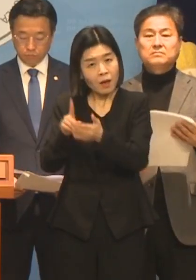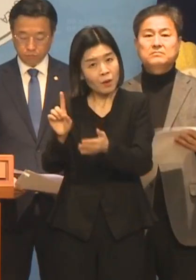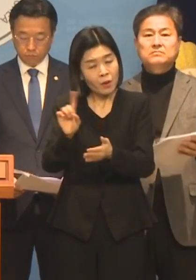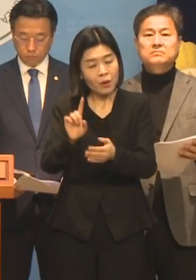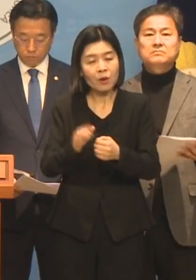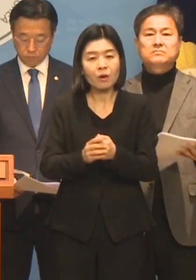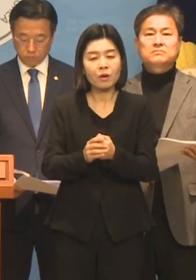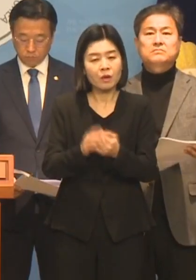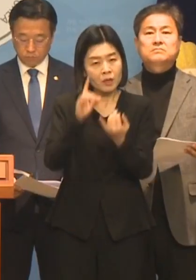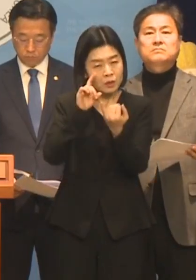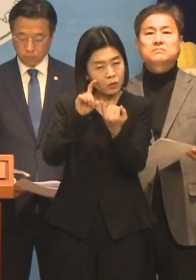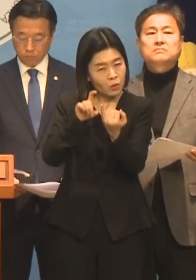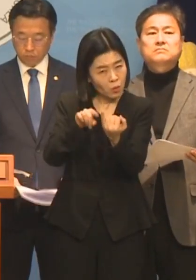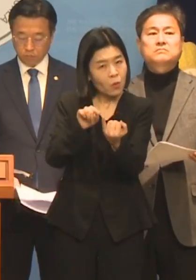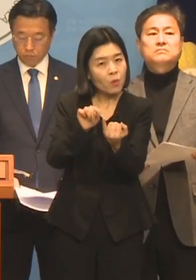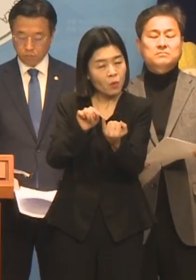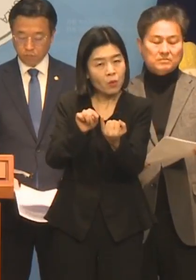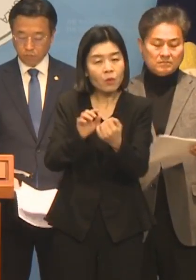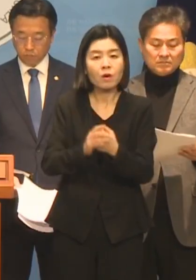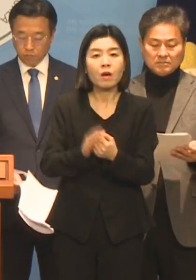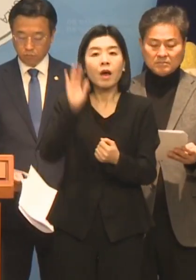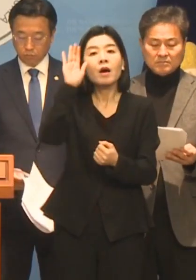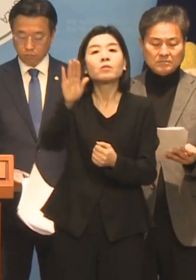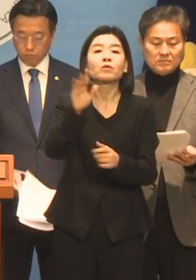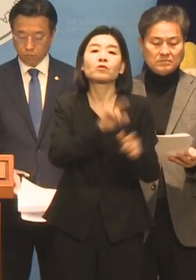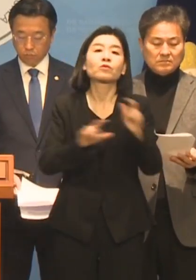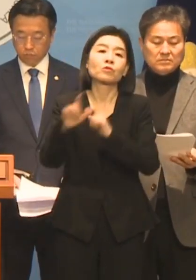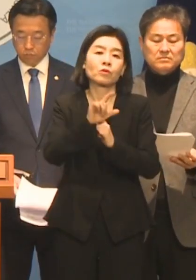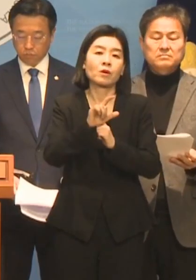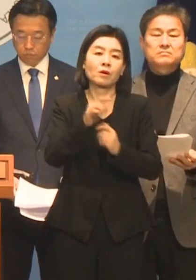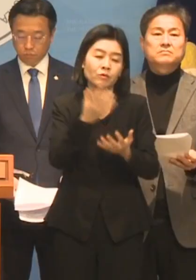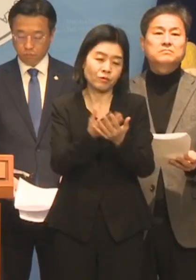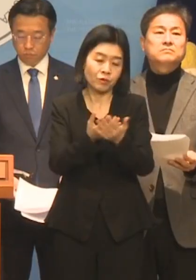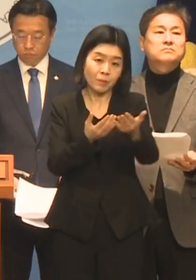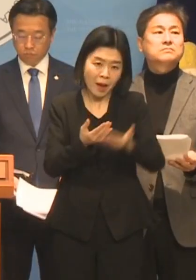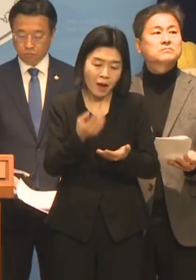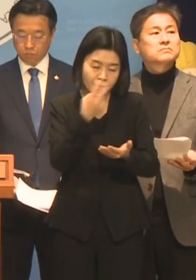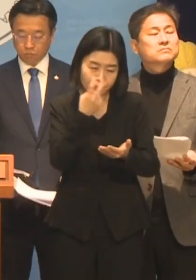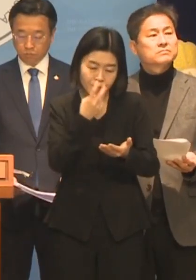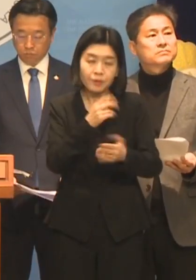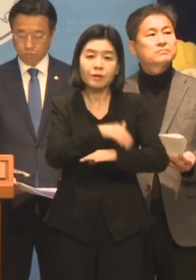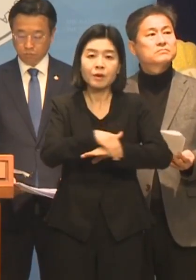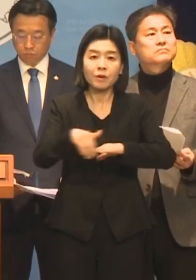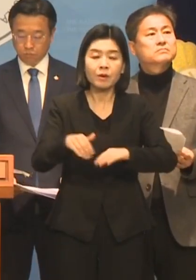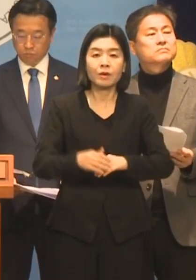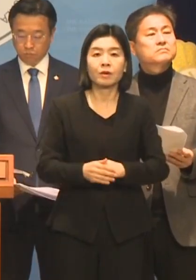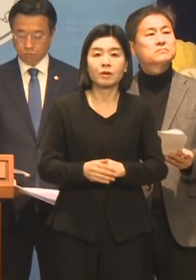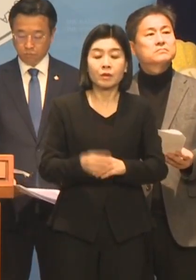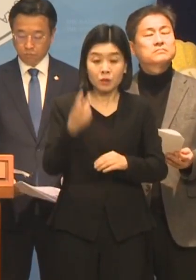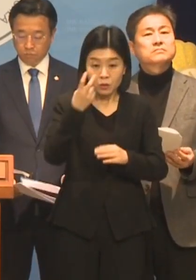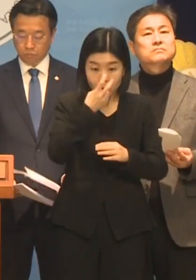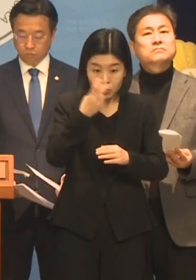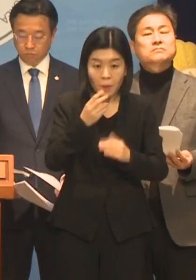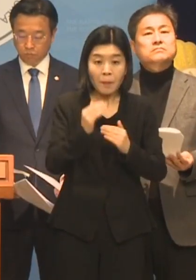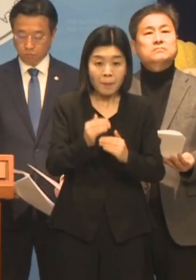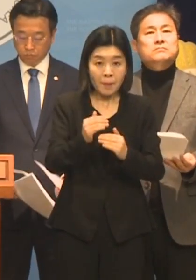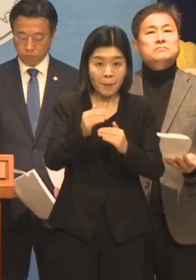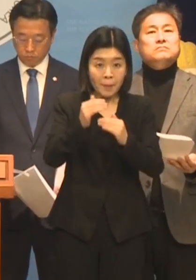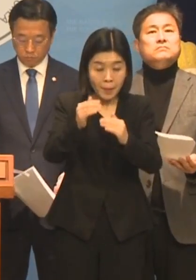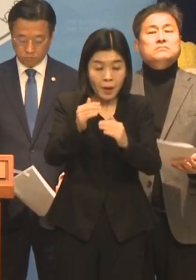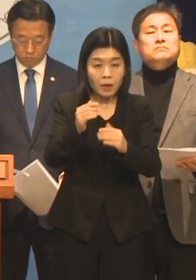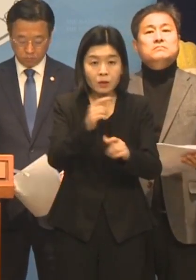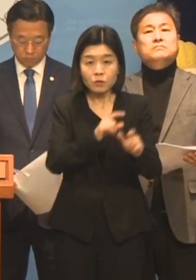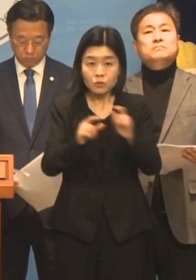이 의혹도 추가적인 자료 요구를 통해 철저히 조사하겠습니다. 또한 조사 과정을 통해 밝혀지는 내용이